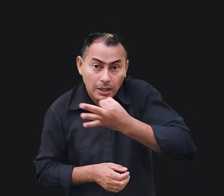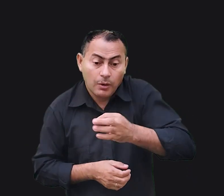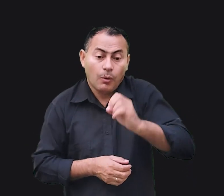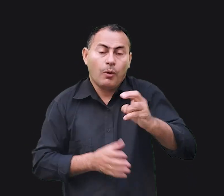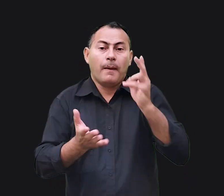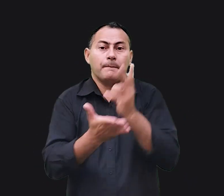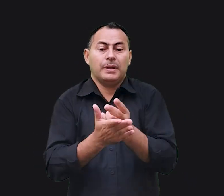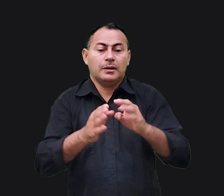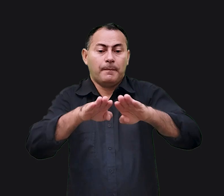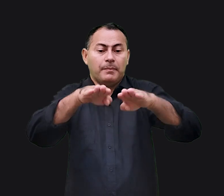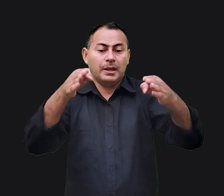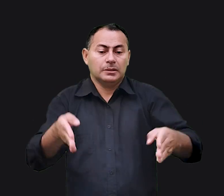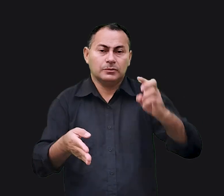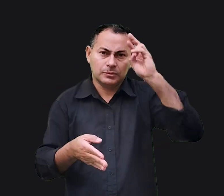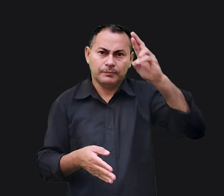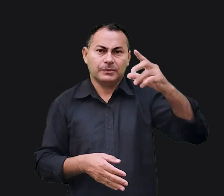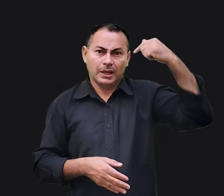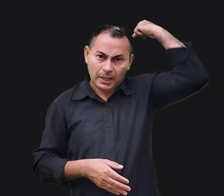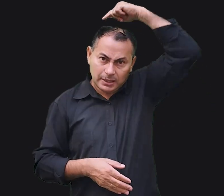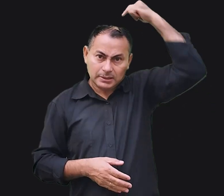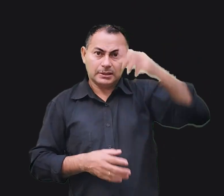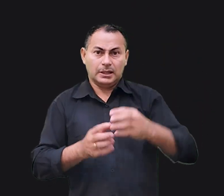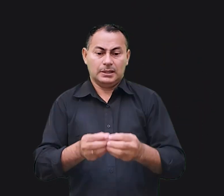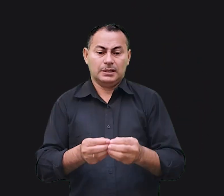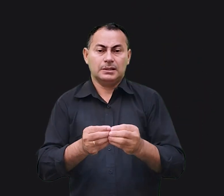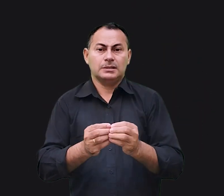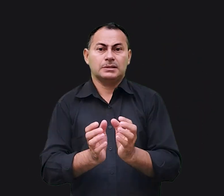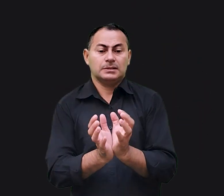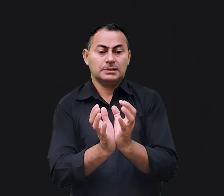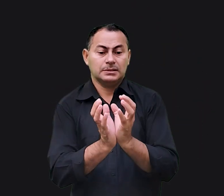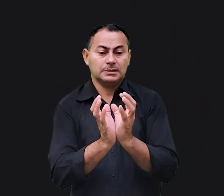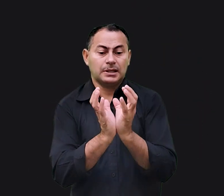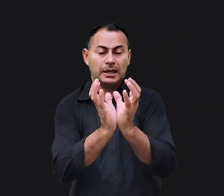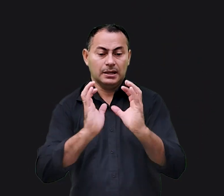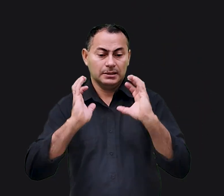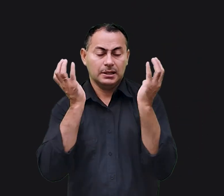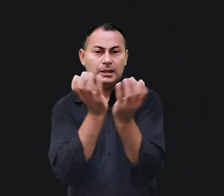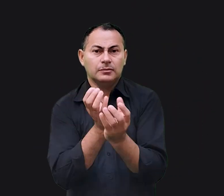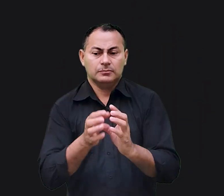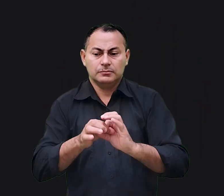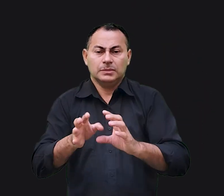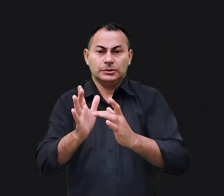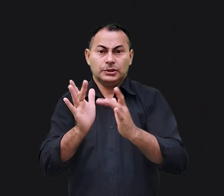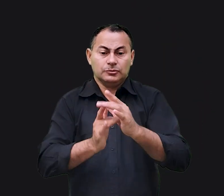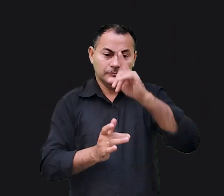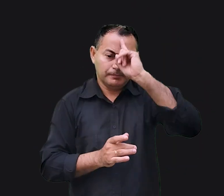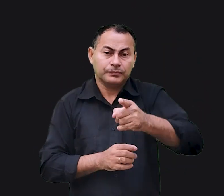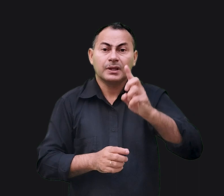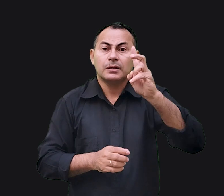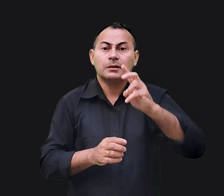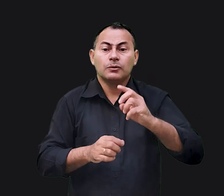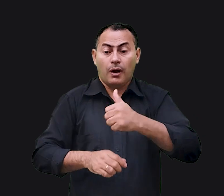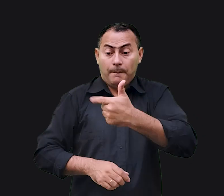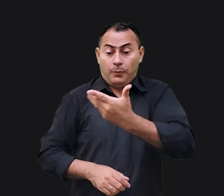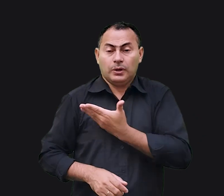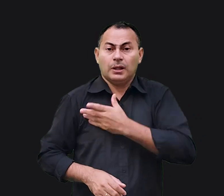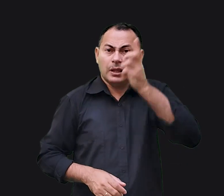ou a mesa do Senhor, a Santa Ceia, a ordenança que Jesus deixou para que os apóstolos se lembrassem dele e o